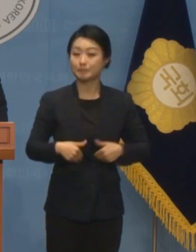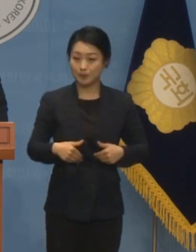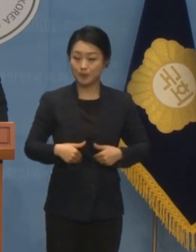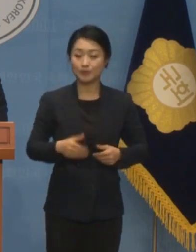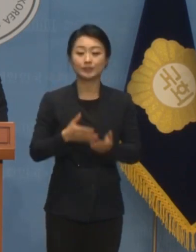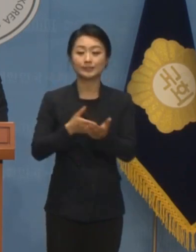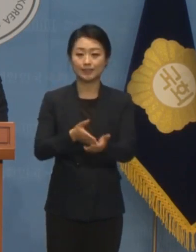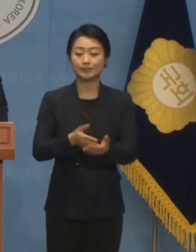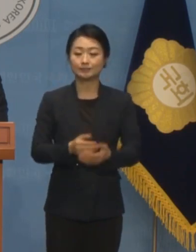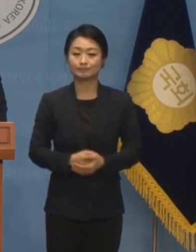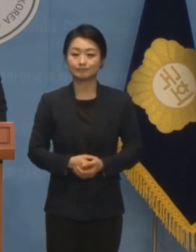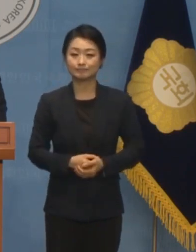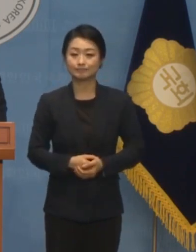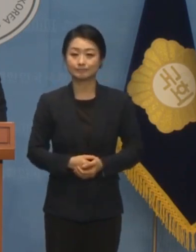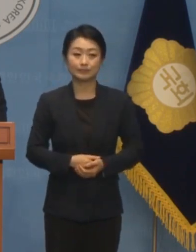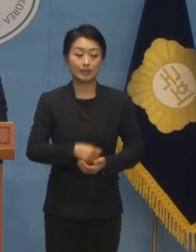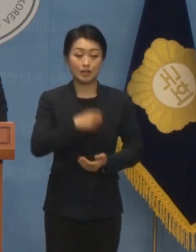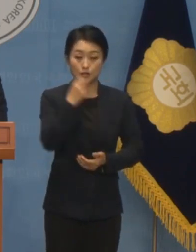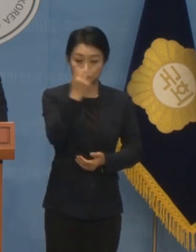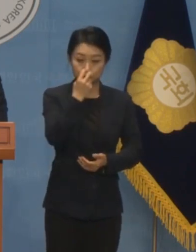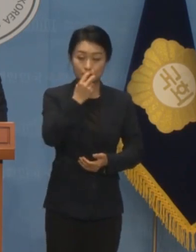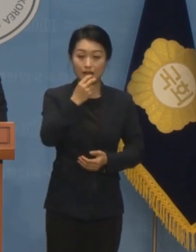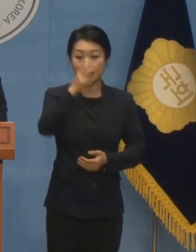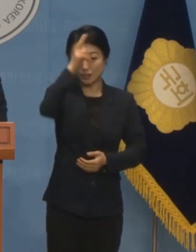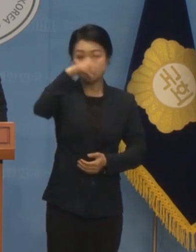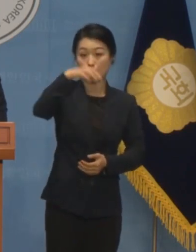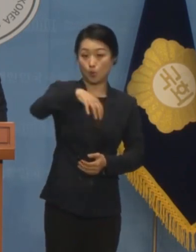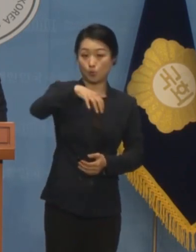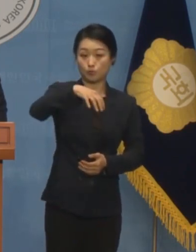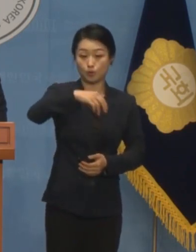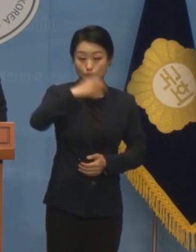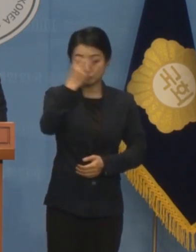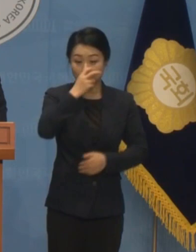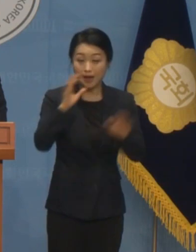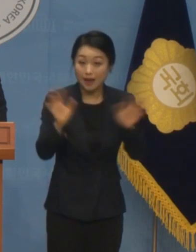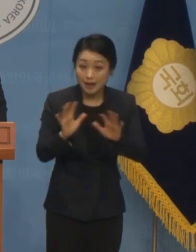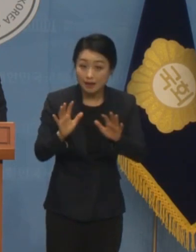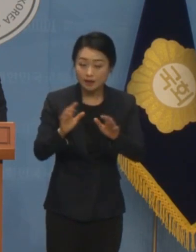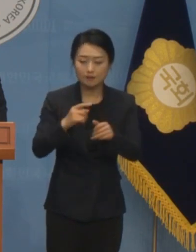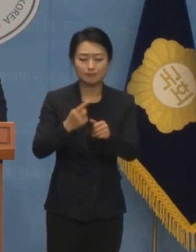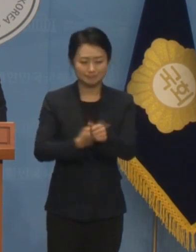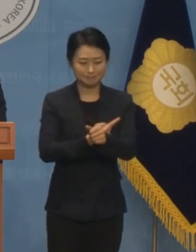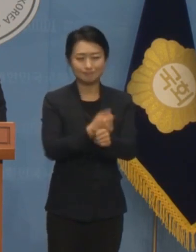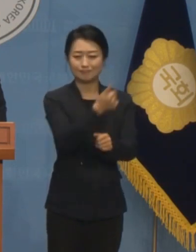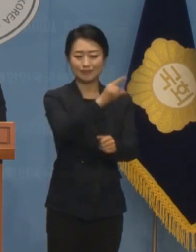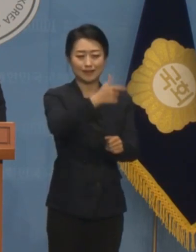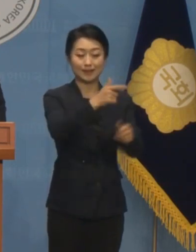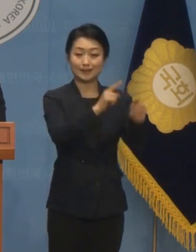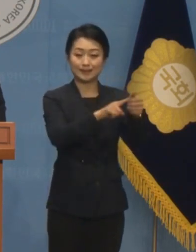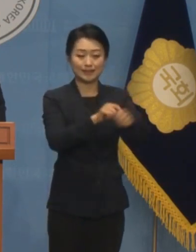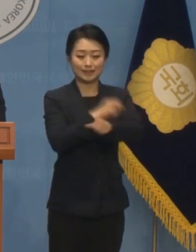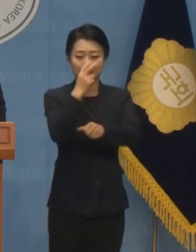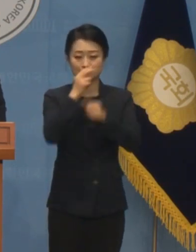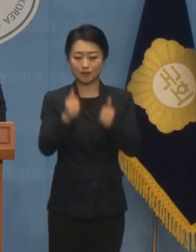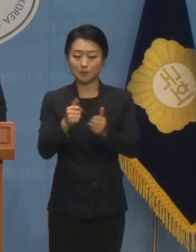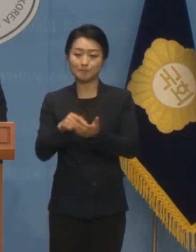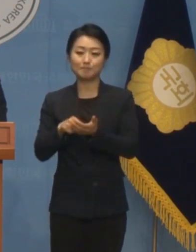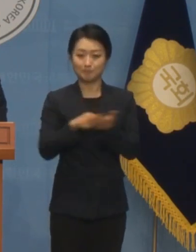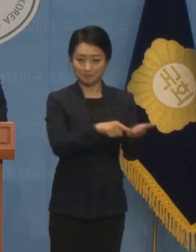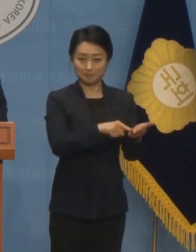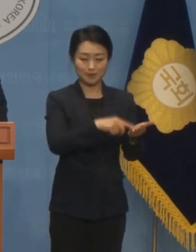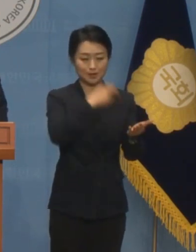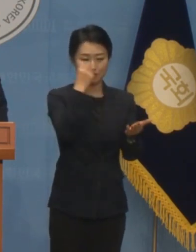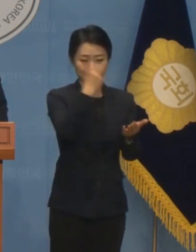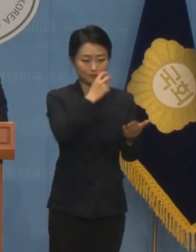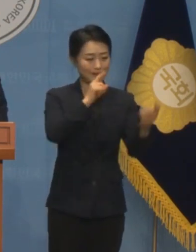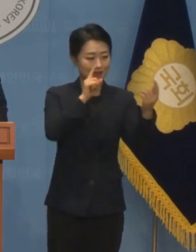할 것입니다. 수사기관이 수사를 제대로 하지 않으면 한동훈 전 법무부 장관은 결국 특검을 통해 수사를 받게 될